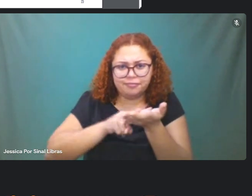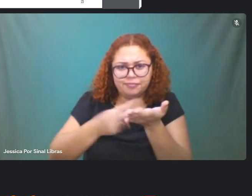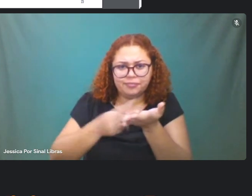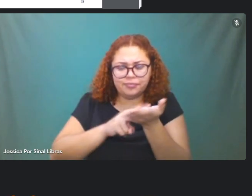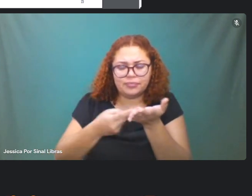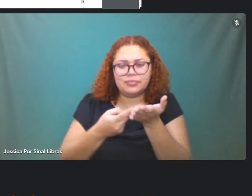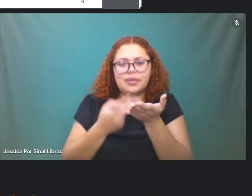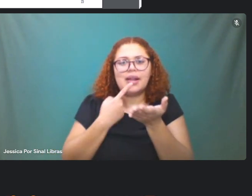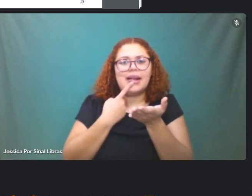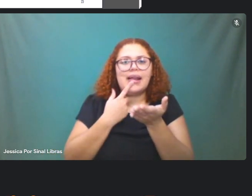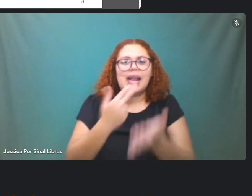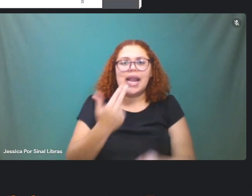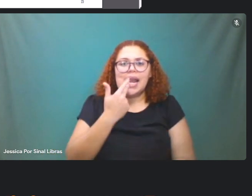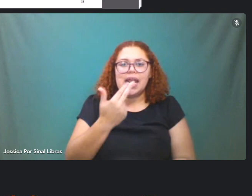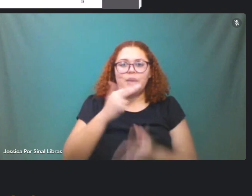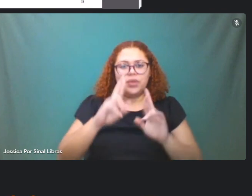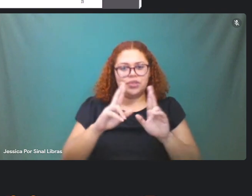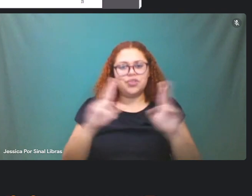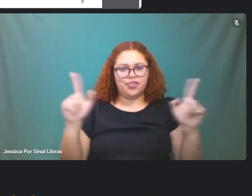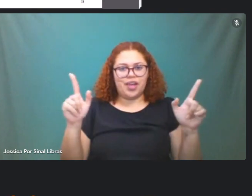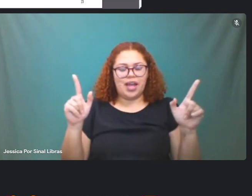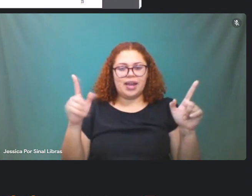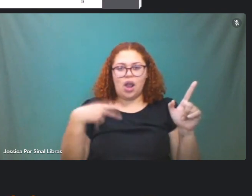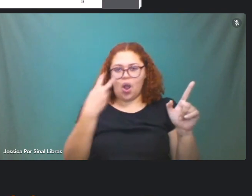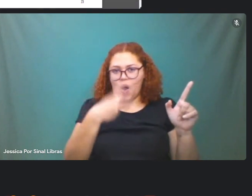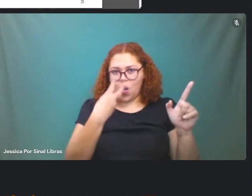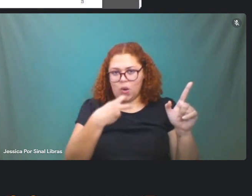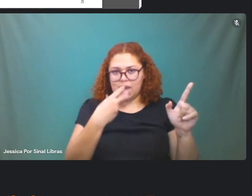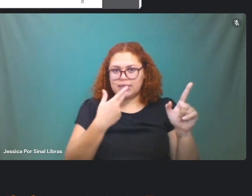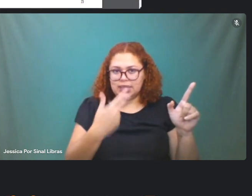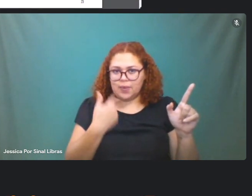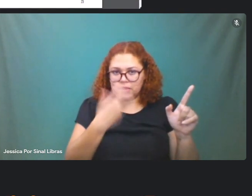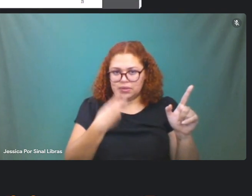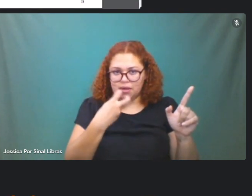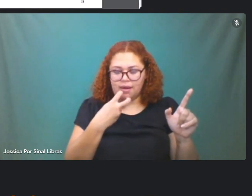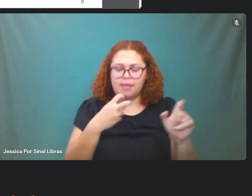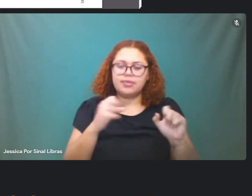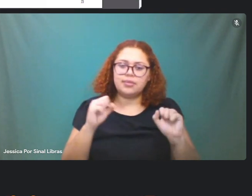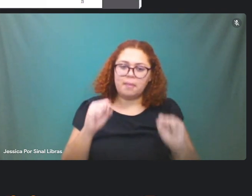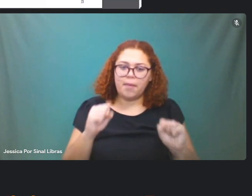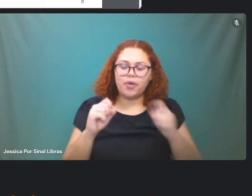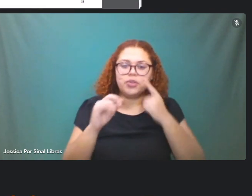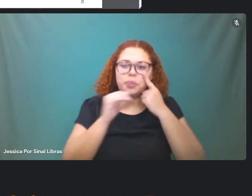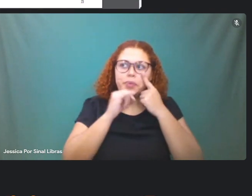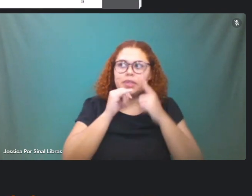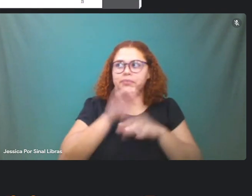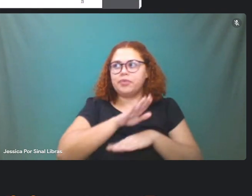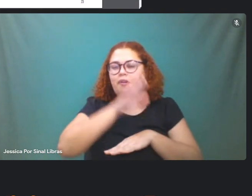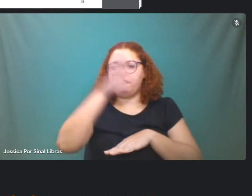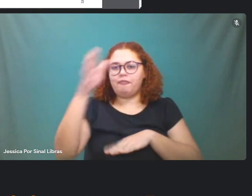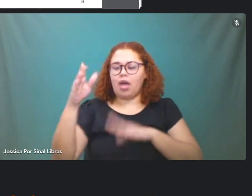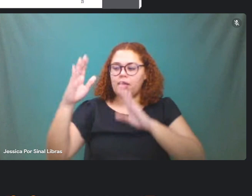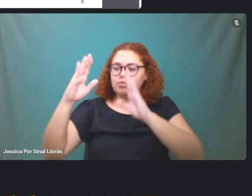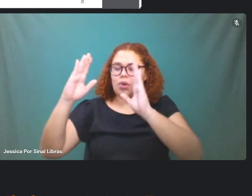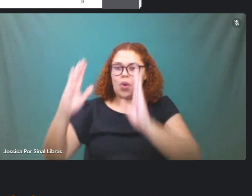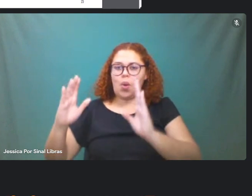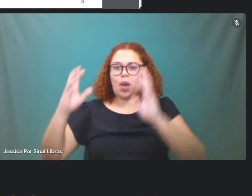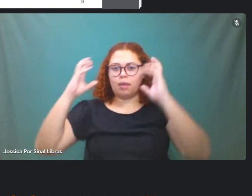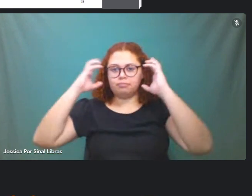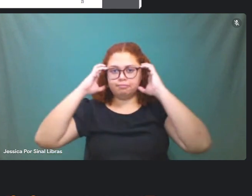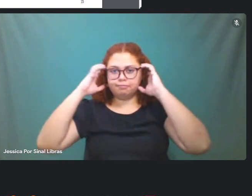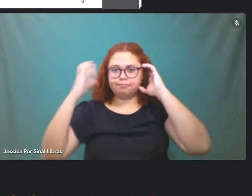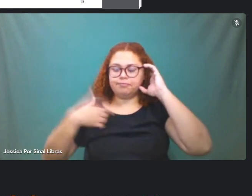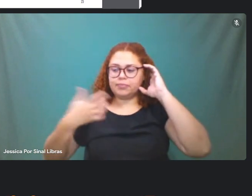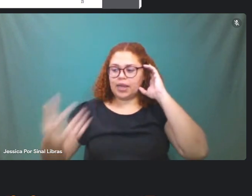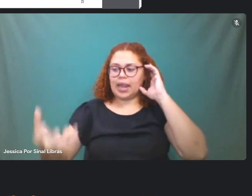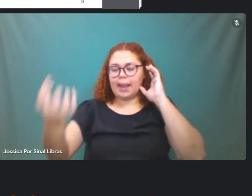línguas para o português, por exemplo, que você vai até uma cabine, entrega um documento, recebe